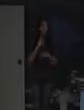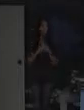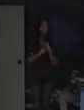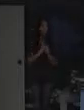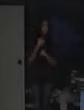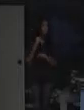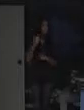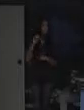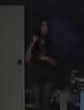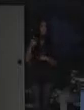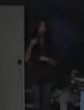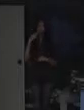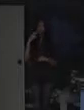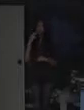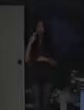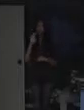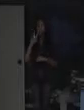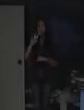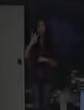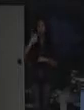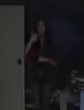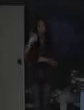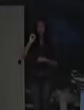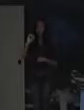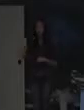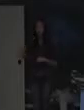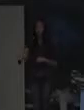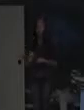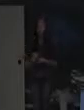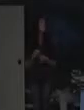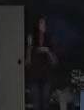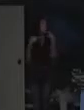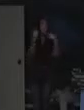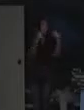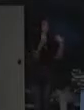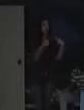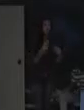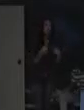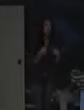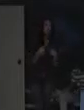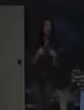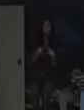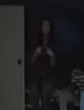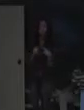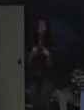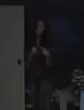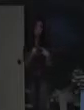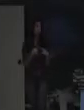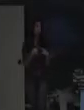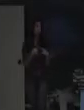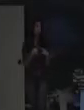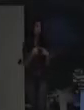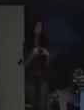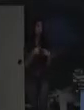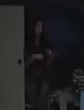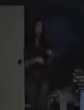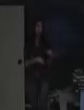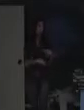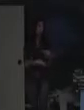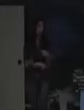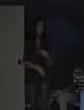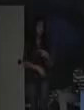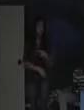Evilásio Valverde. Em discussão, o vereador não está presente. Alguém pode